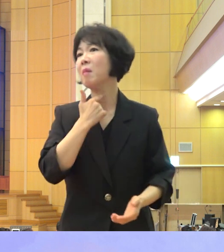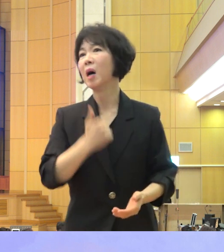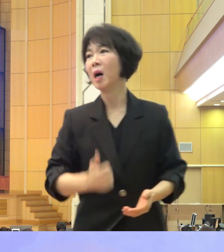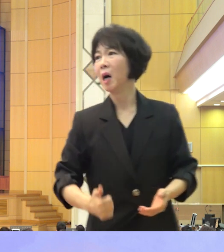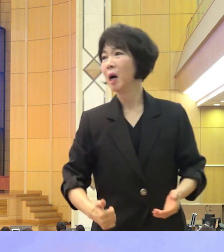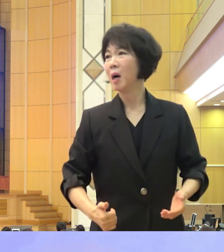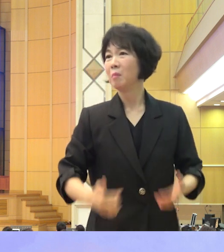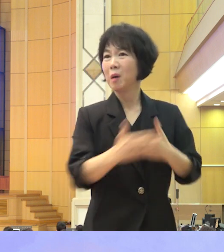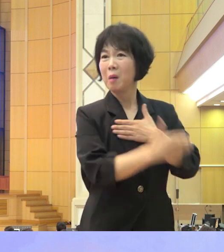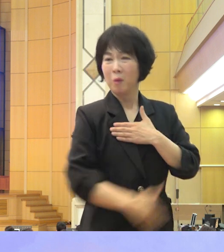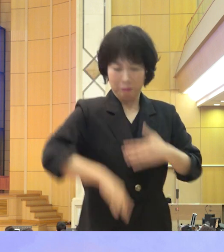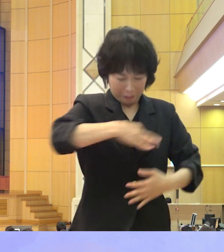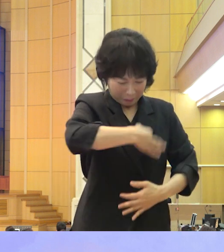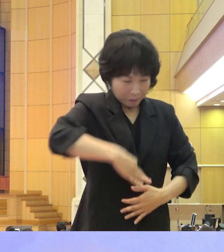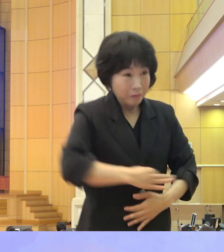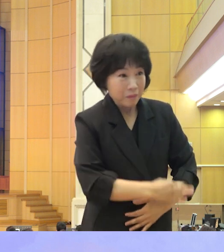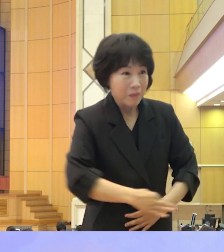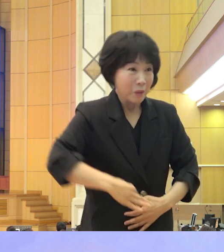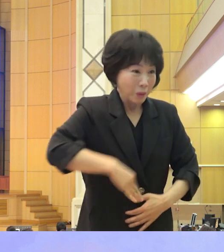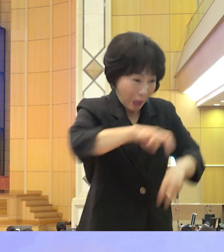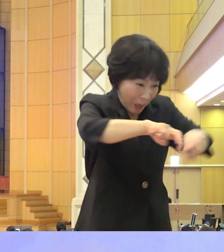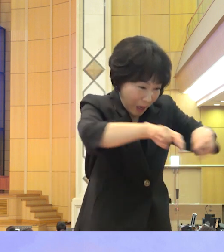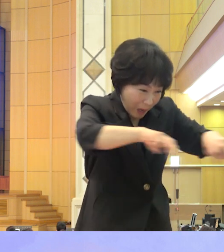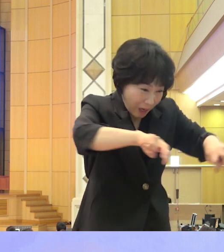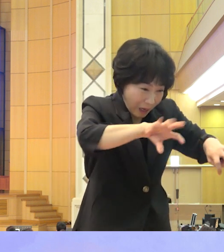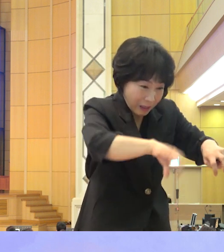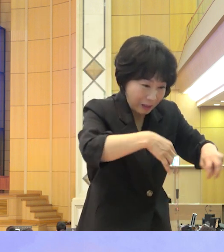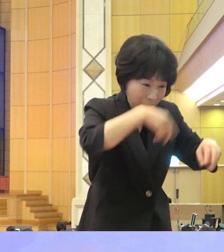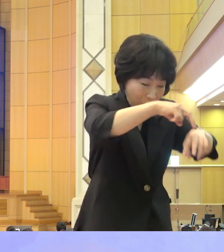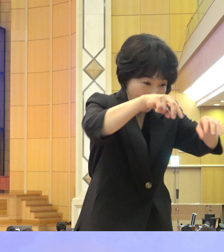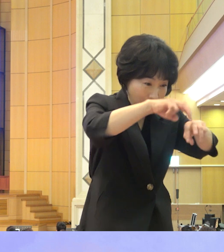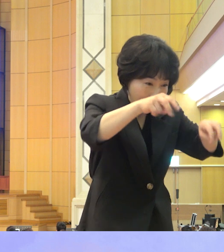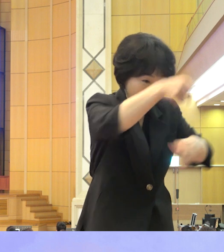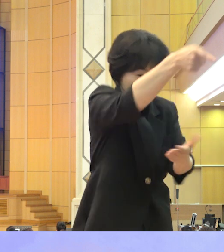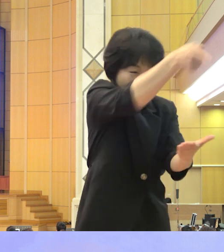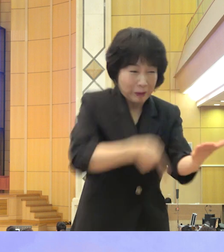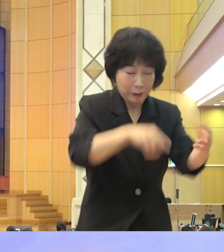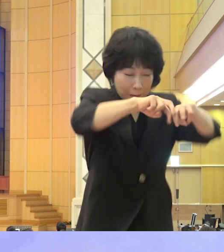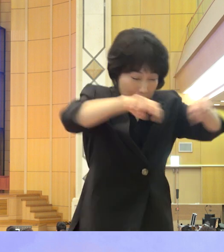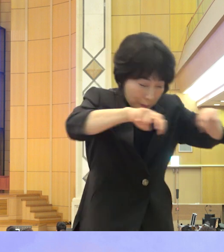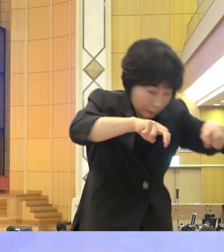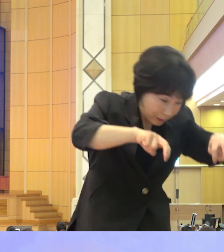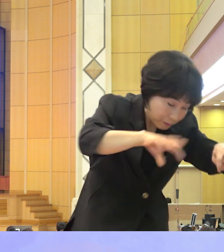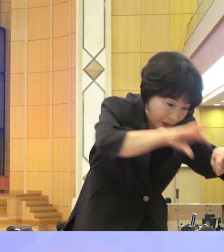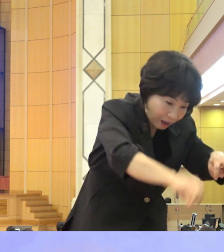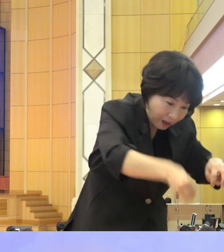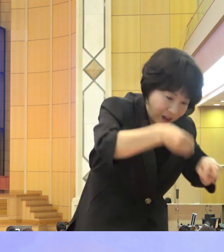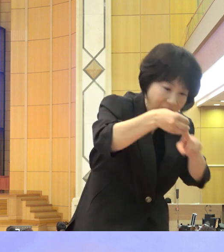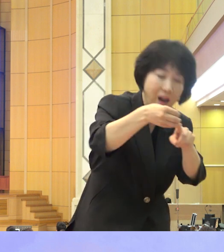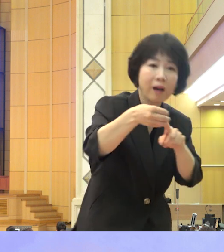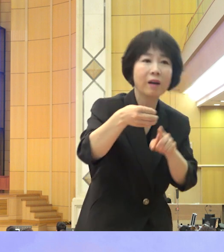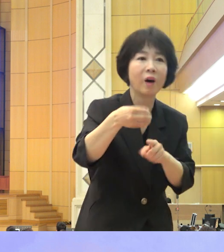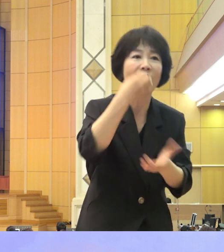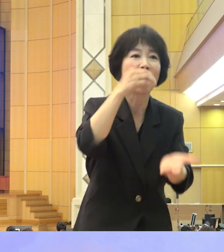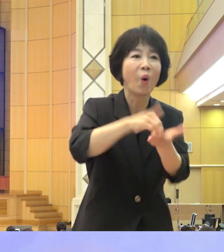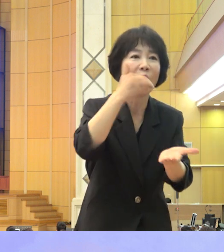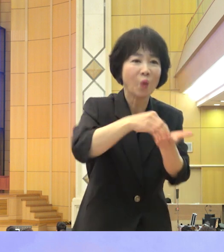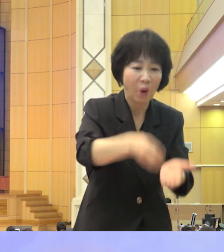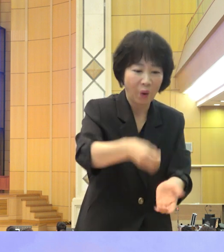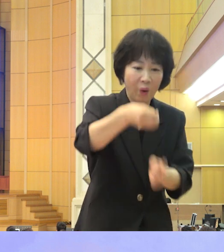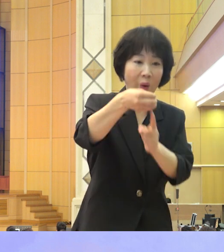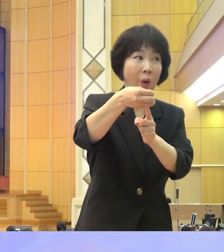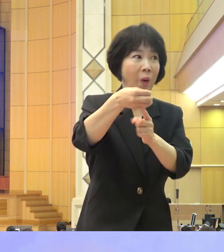소장에서 대장으로 연결되는 부위에 맹장이라는 게 있어요. 맹장. 거기에 맹장이